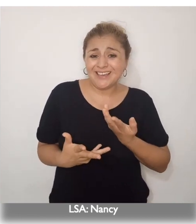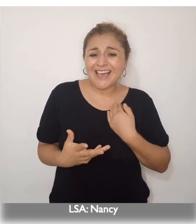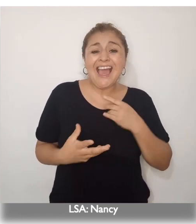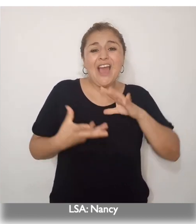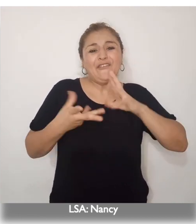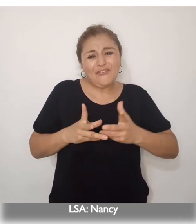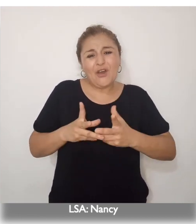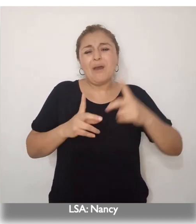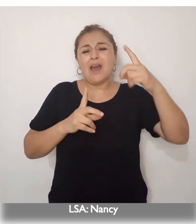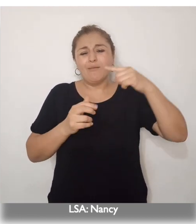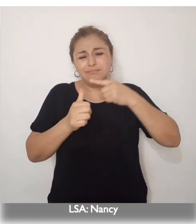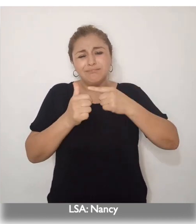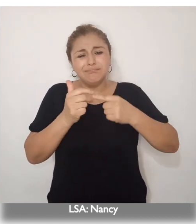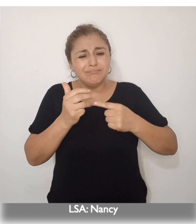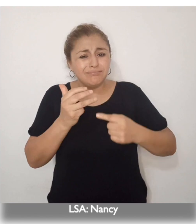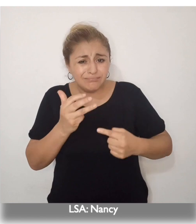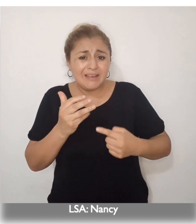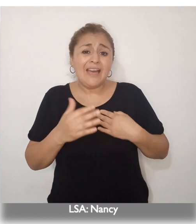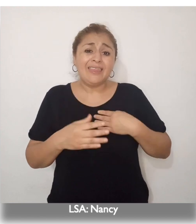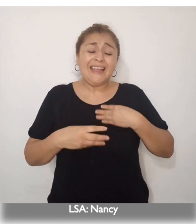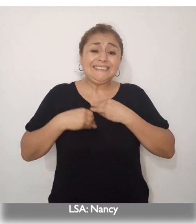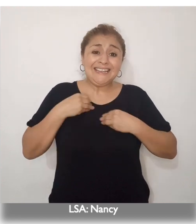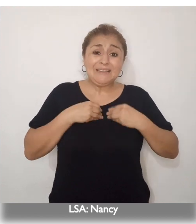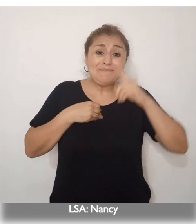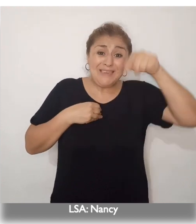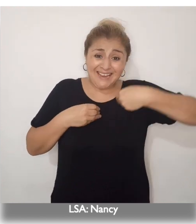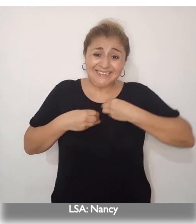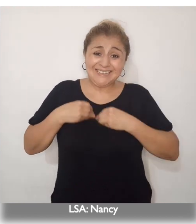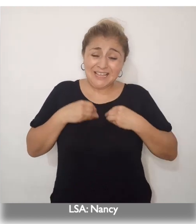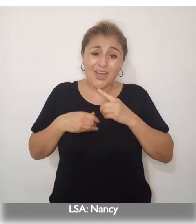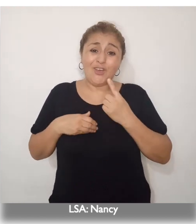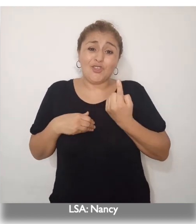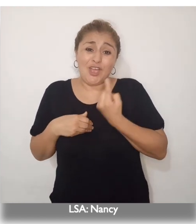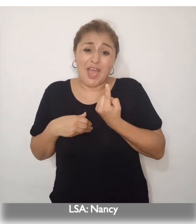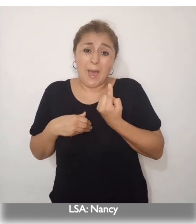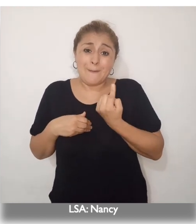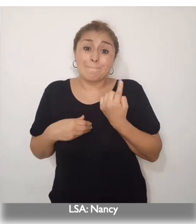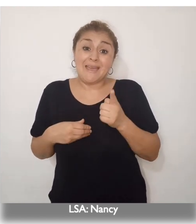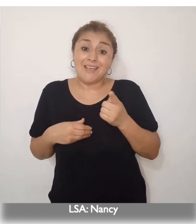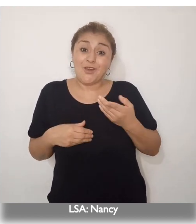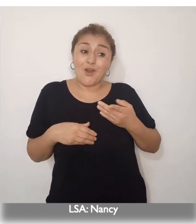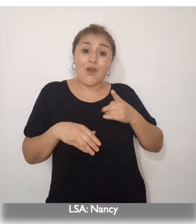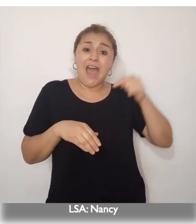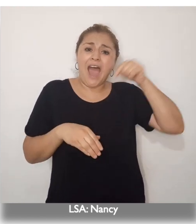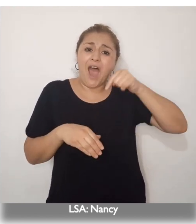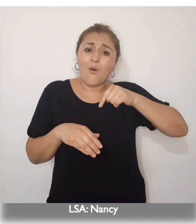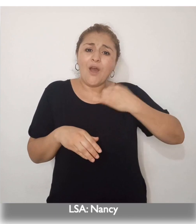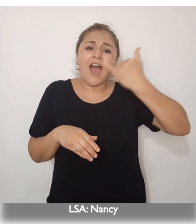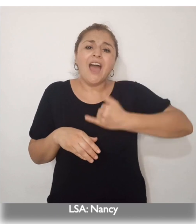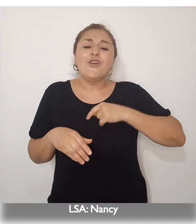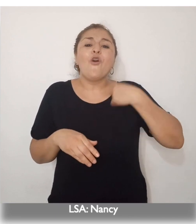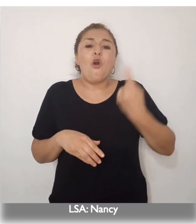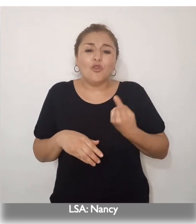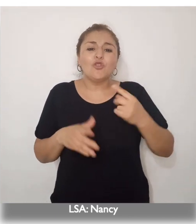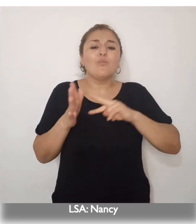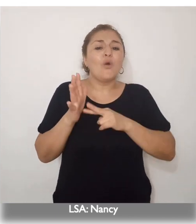sin embargo en la actualidad se ve como la soledad cada vez afecta más a gente